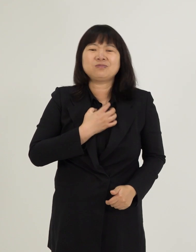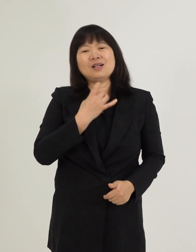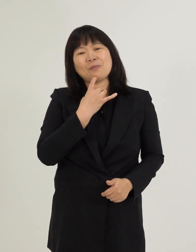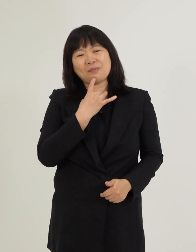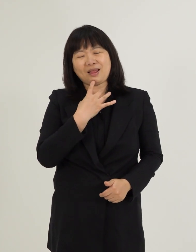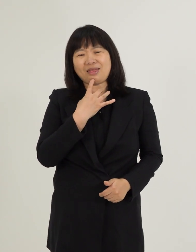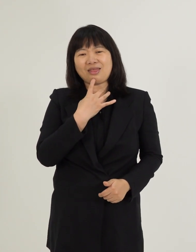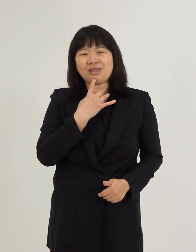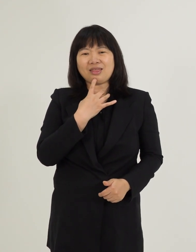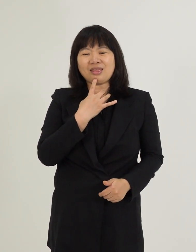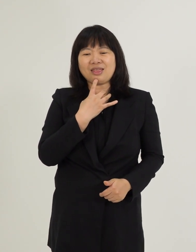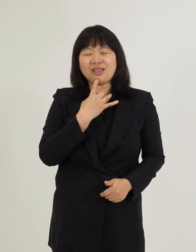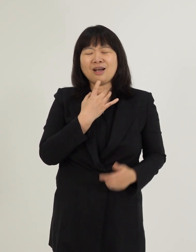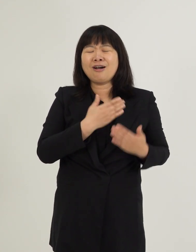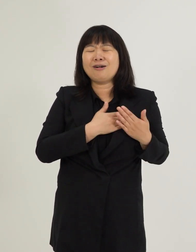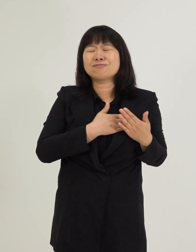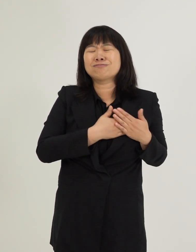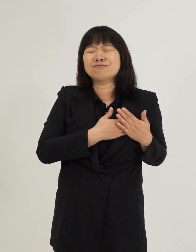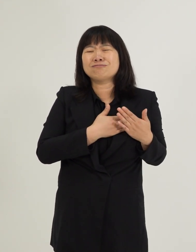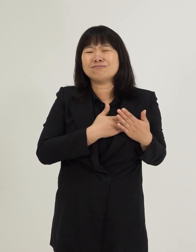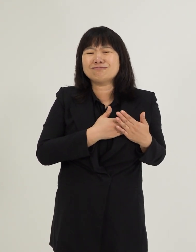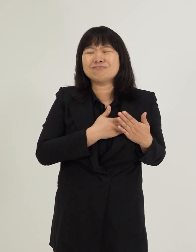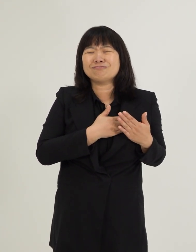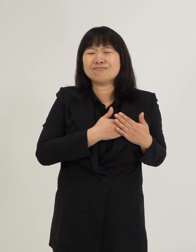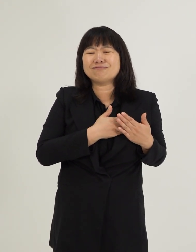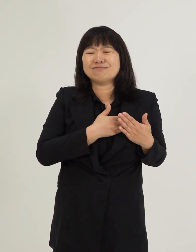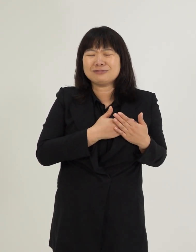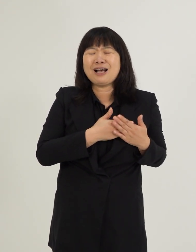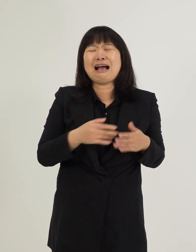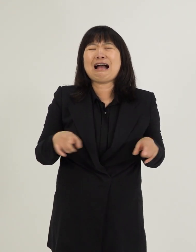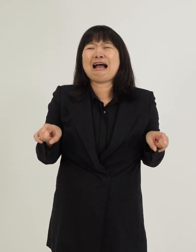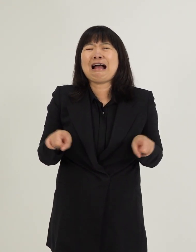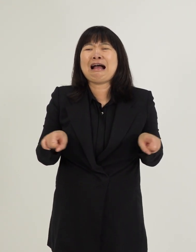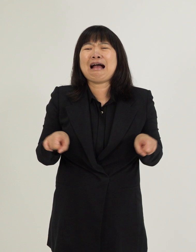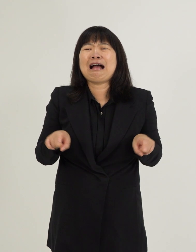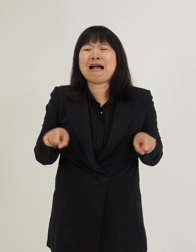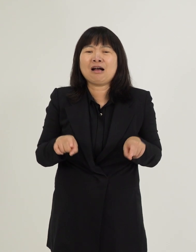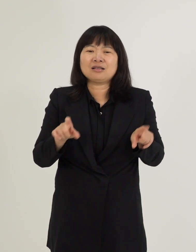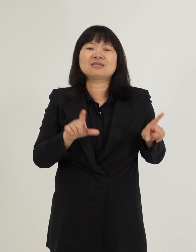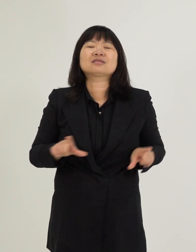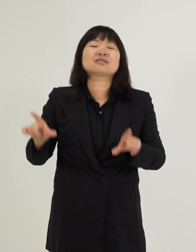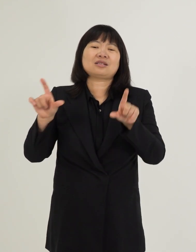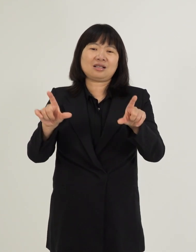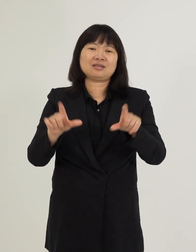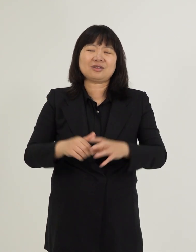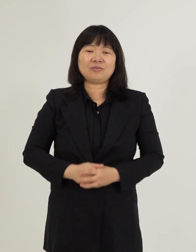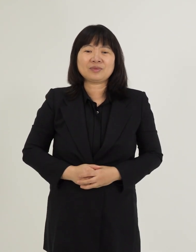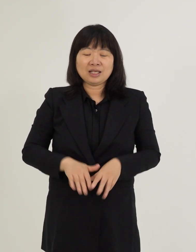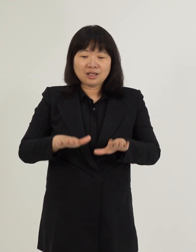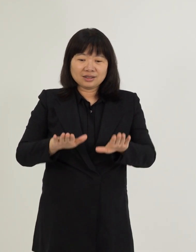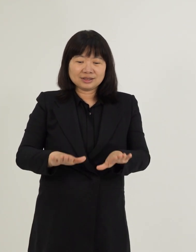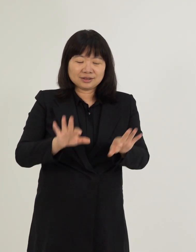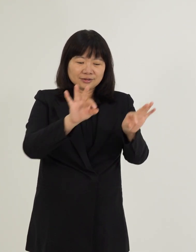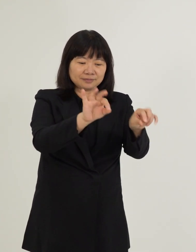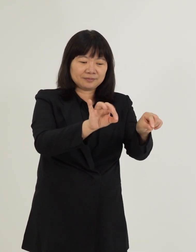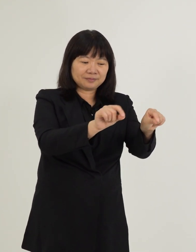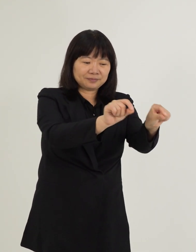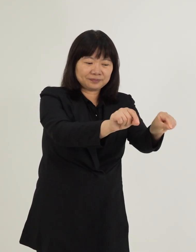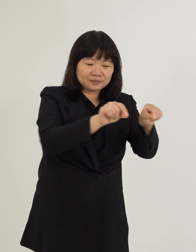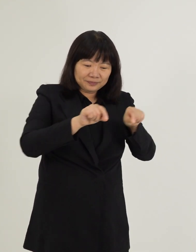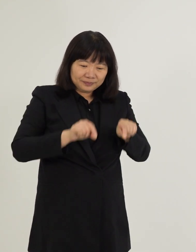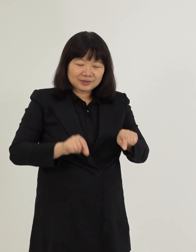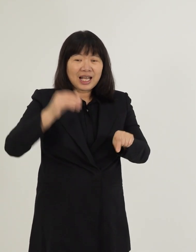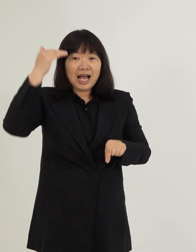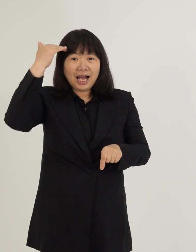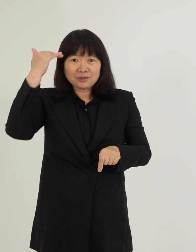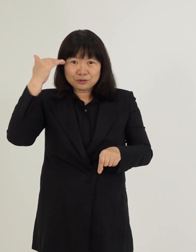염려와 두려움과 지금 우리 한반도의 그 지정학적인 입장이